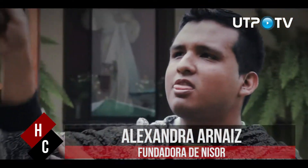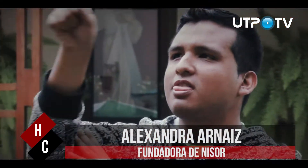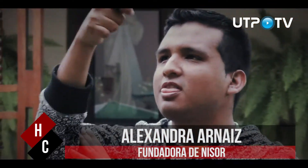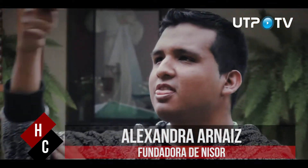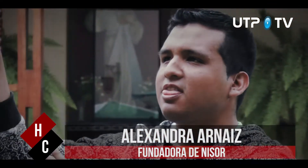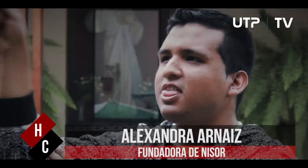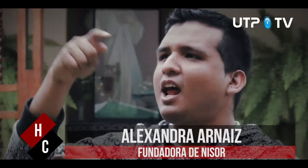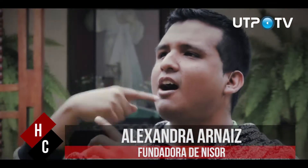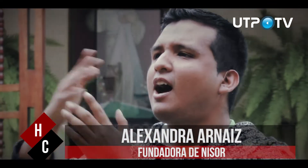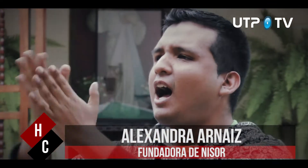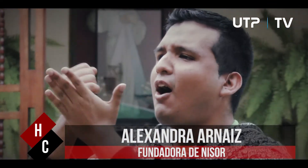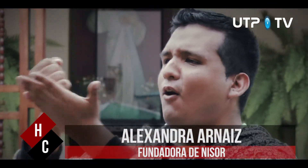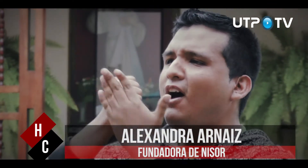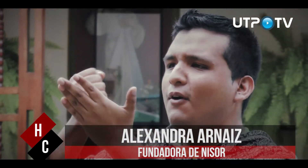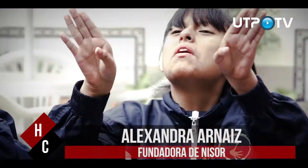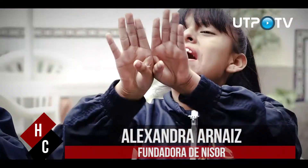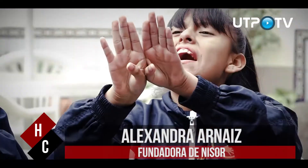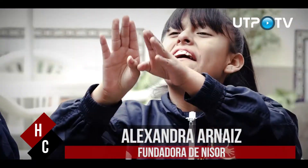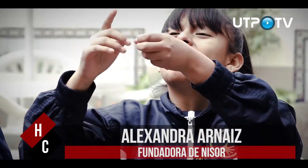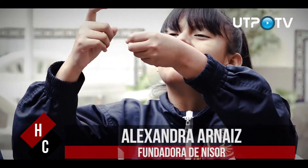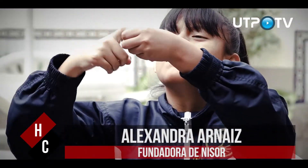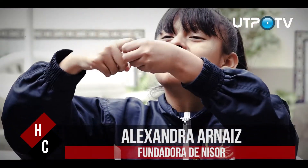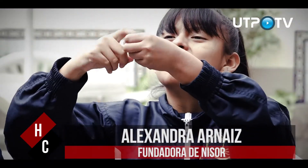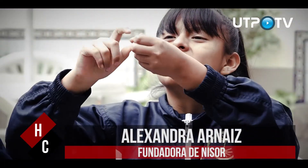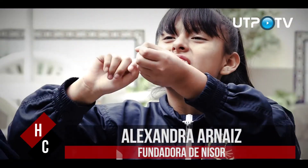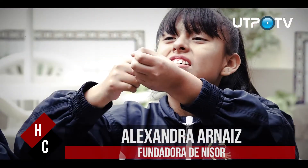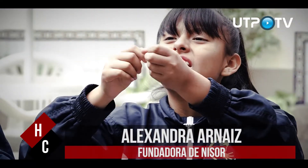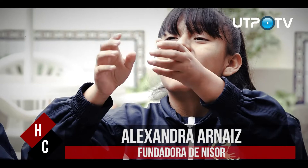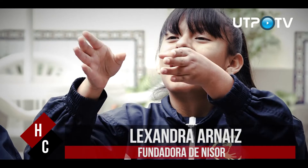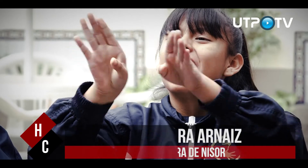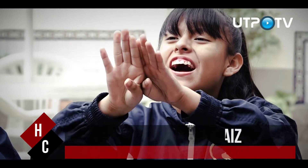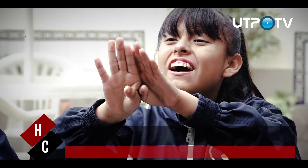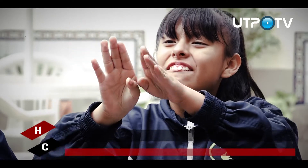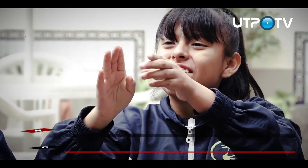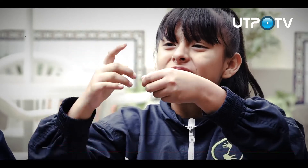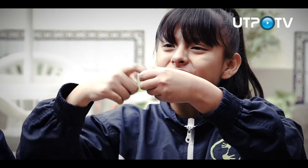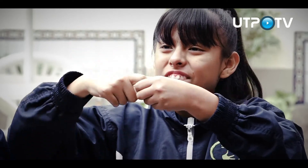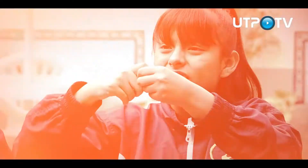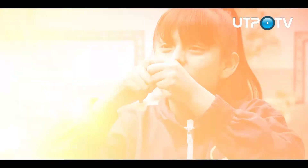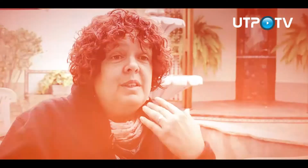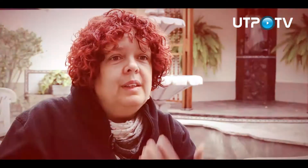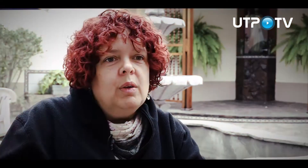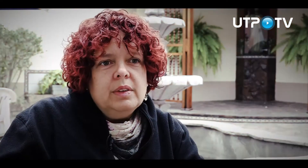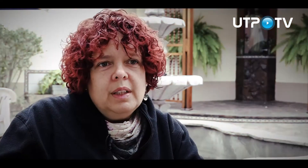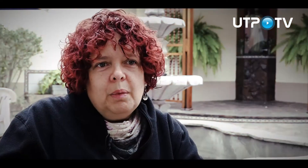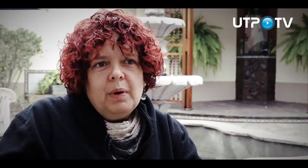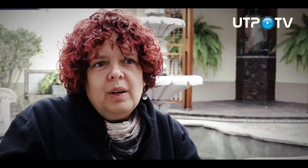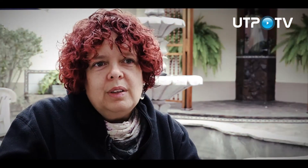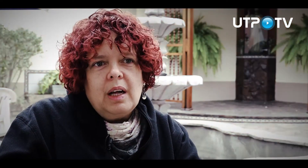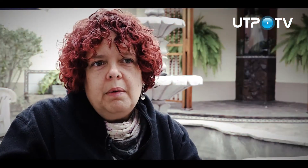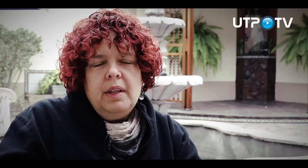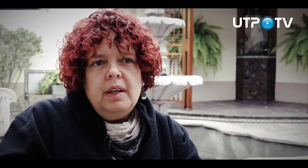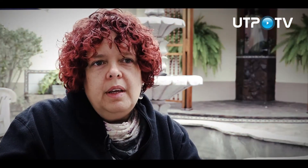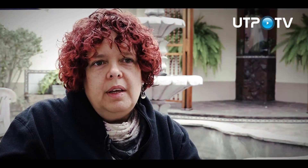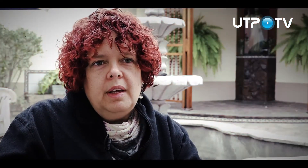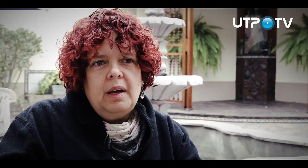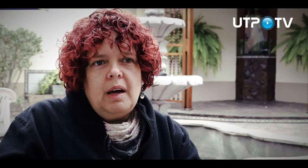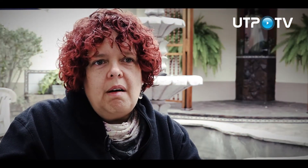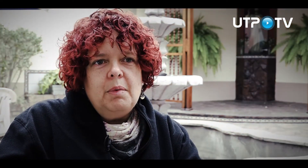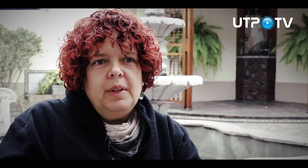no cubriríamos. Después tenemos, ahora estamos bastante contentos porque nos acaba de, acabamos